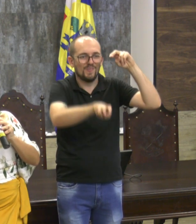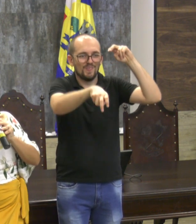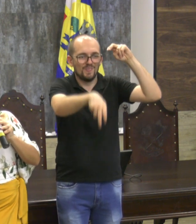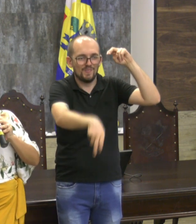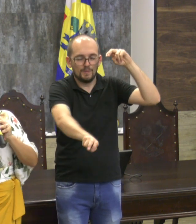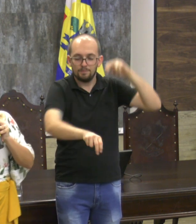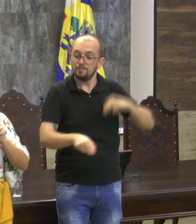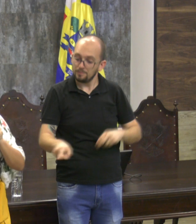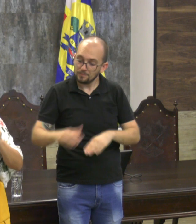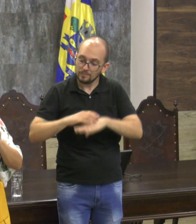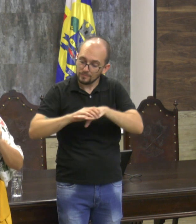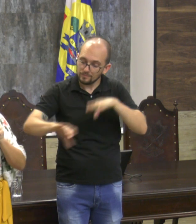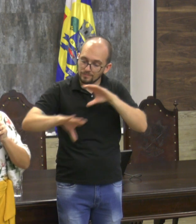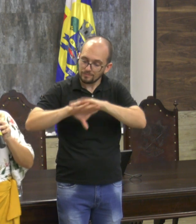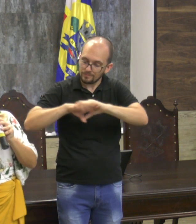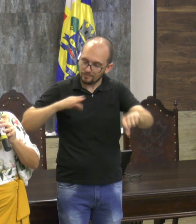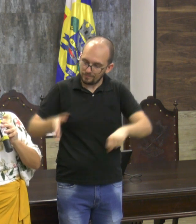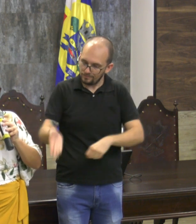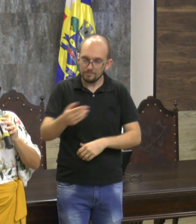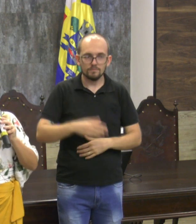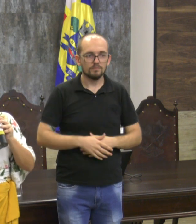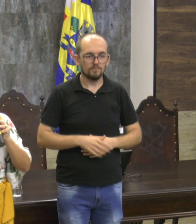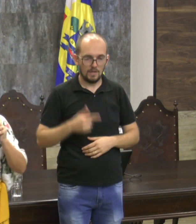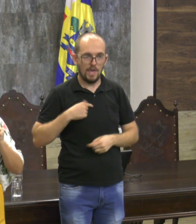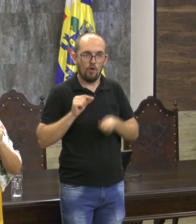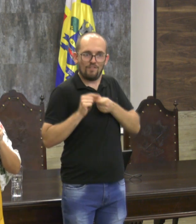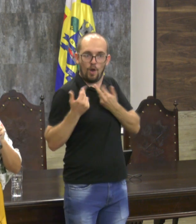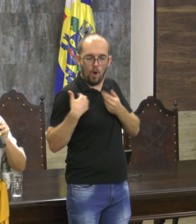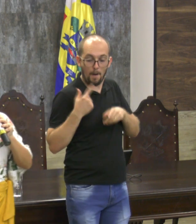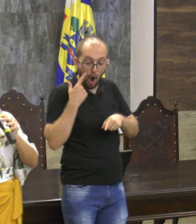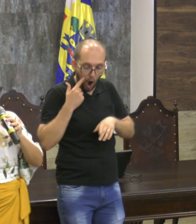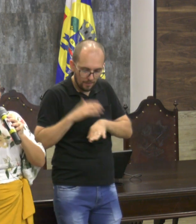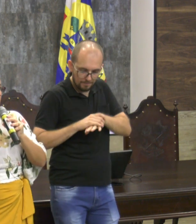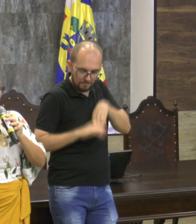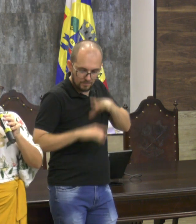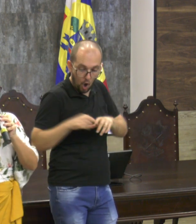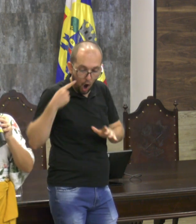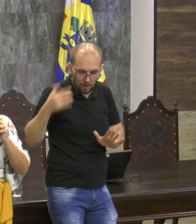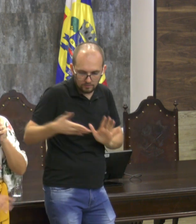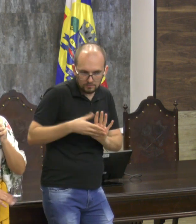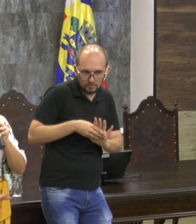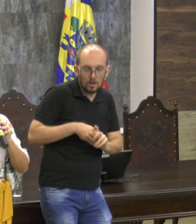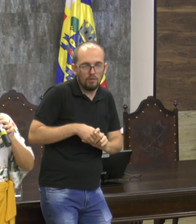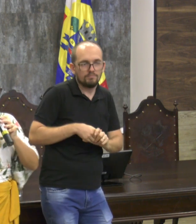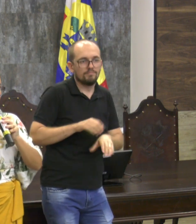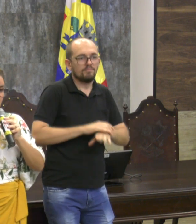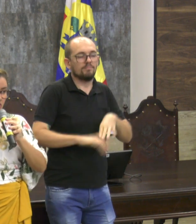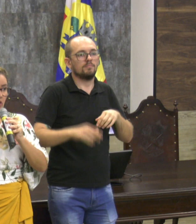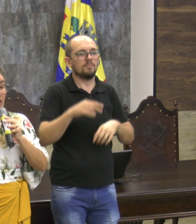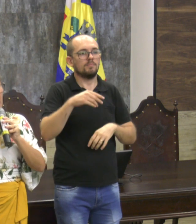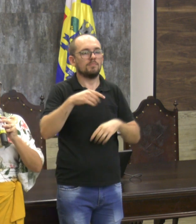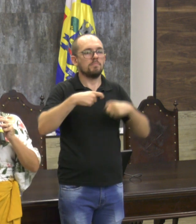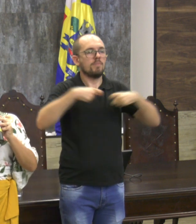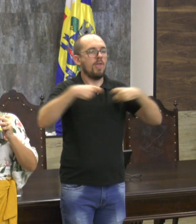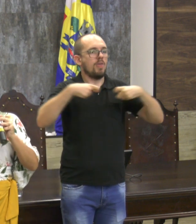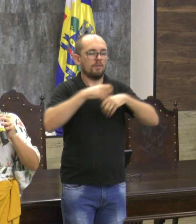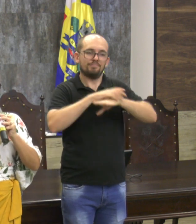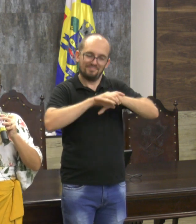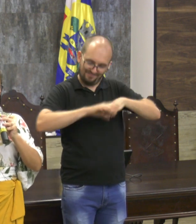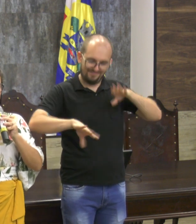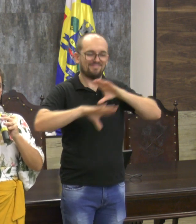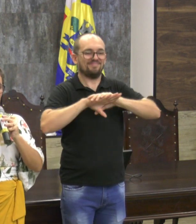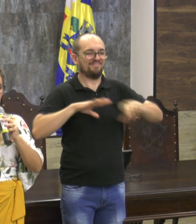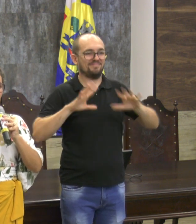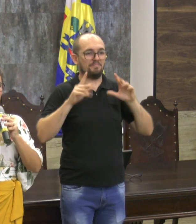então, tira o sapato. E eu fui tirando o meu também, né? Tiramos o sapato, tiramos a meia, porque a moça falou, tira a meia que vocês vão escorregar. E